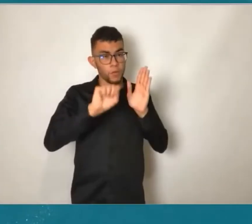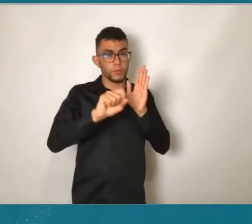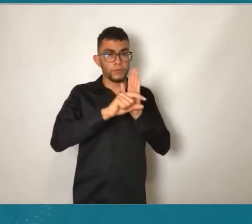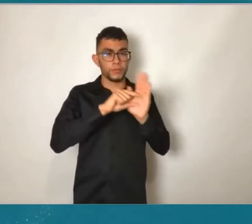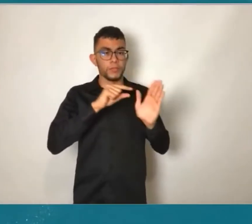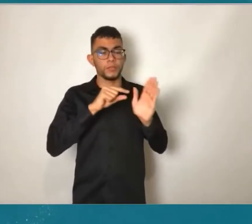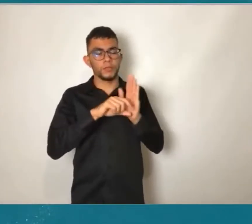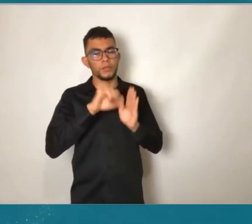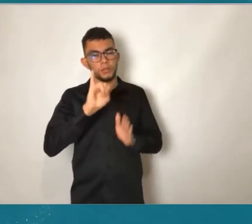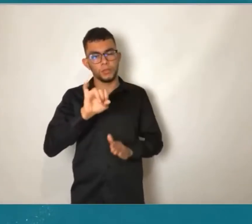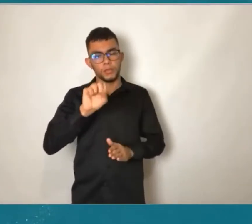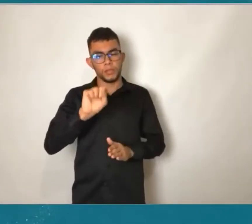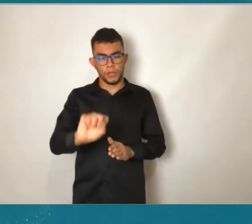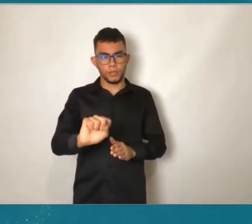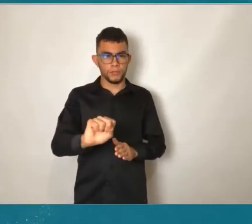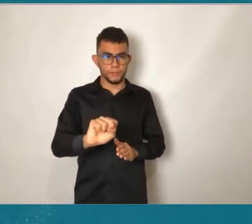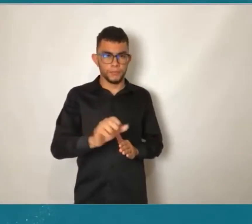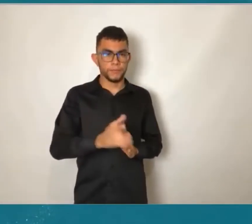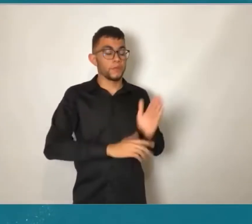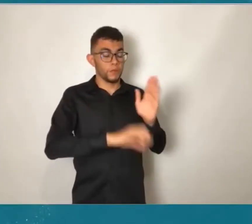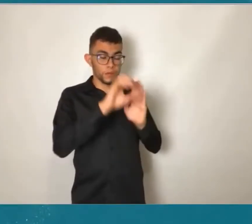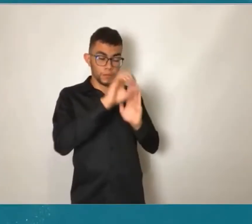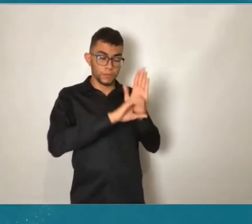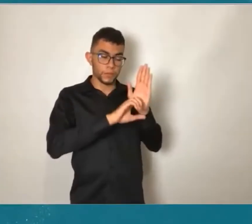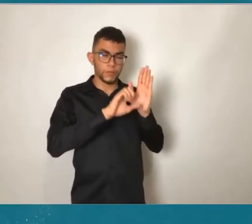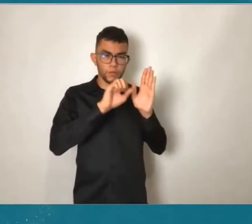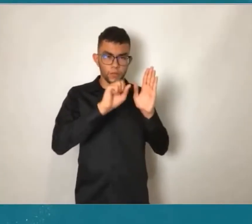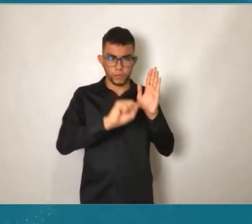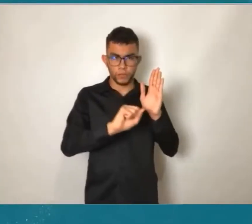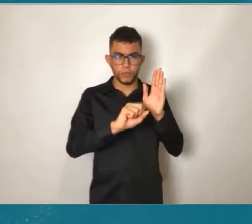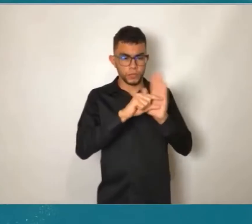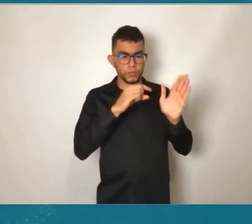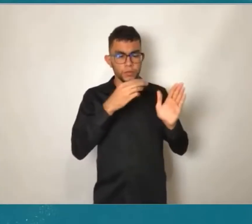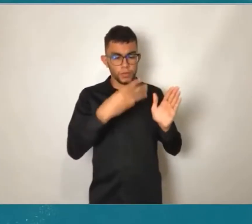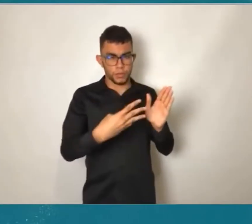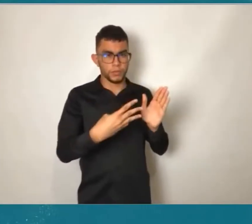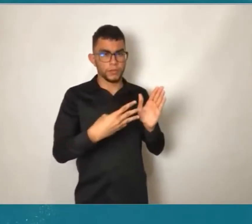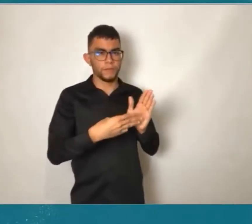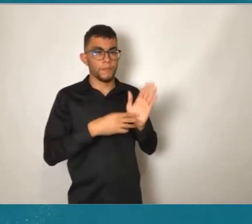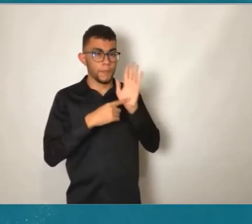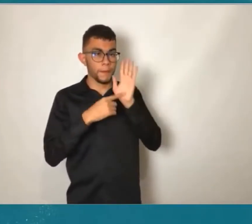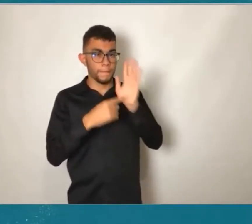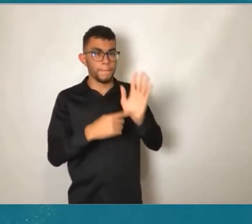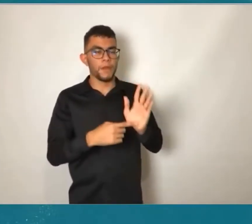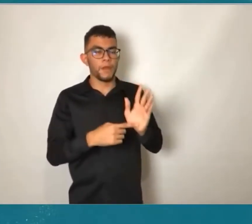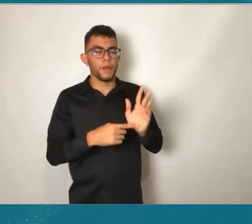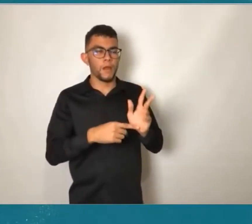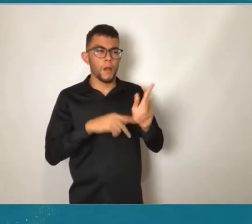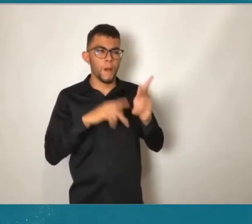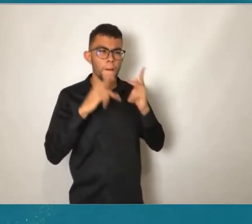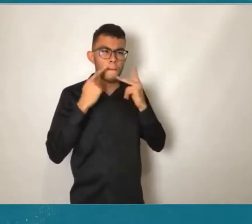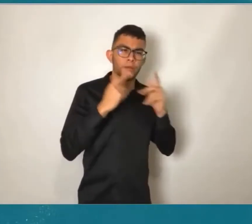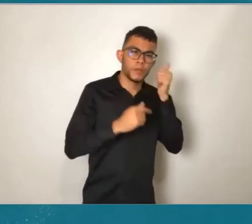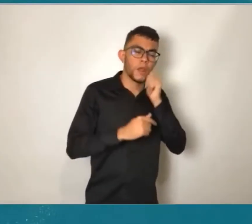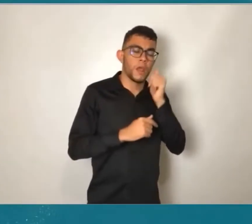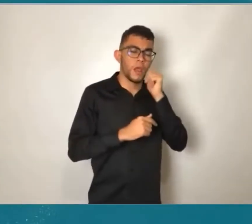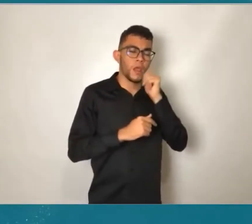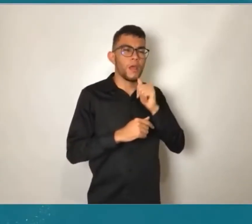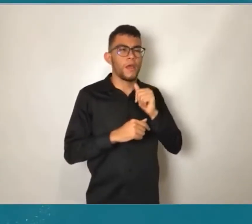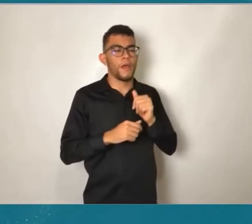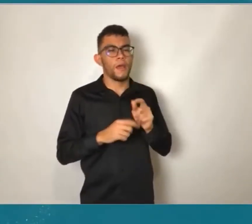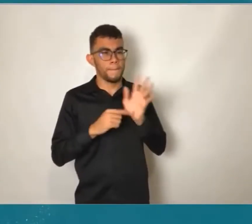prevaleceram contra ela. Deu-se aviso à casa de Davi: a Síria está aliada com Efraim. Então ficou